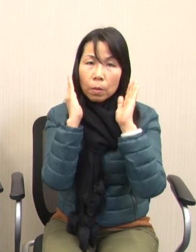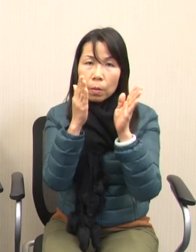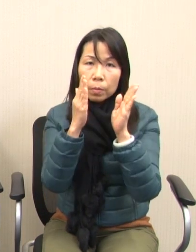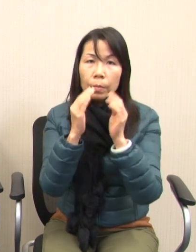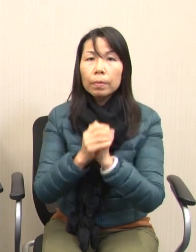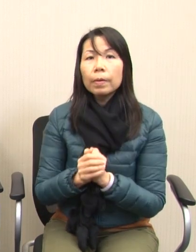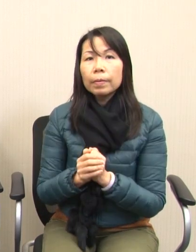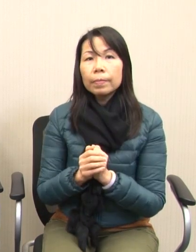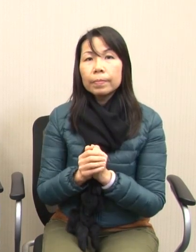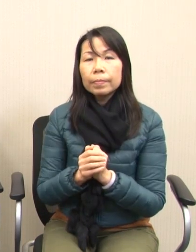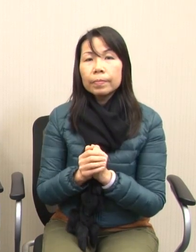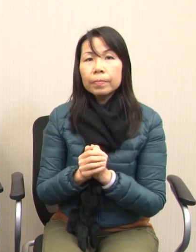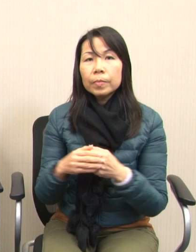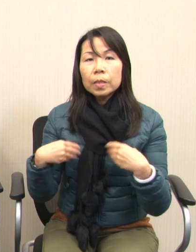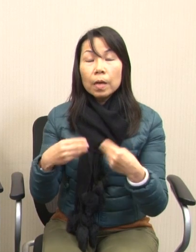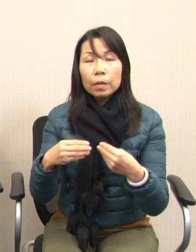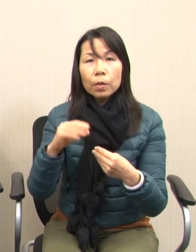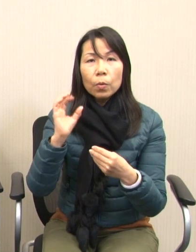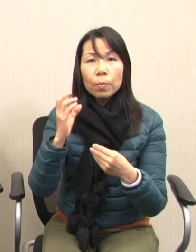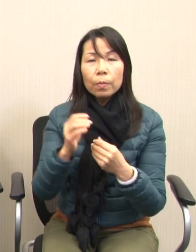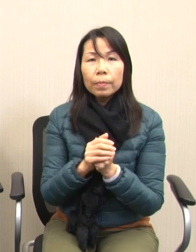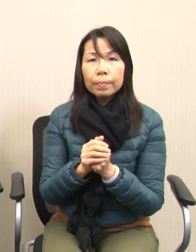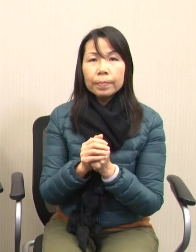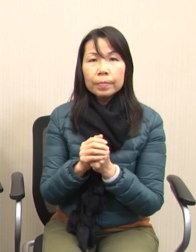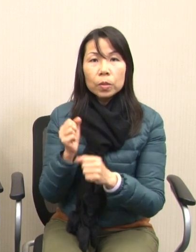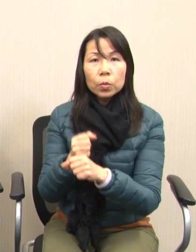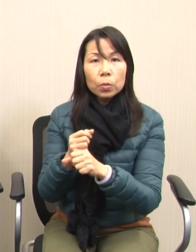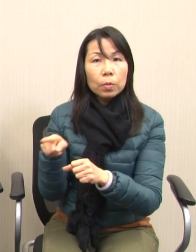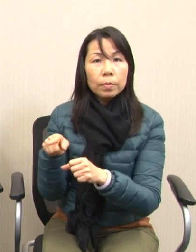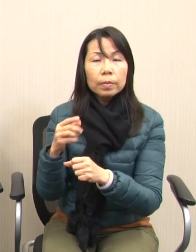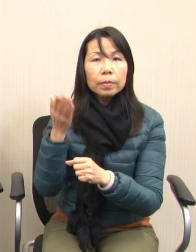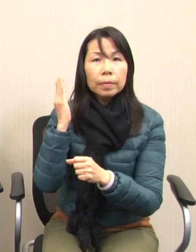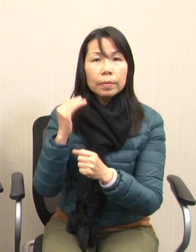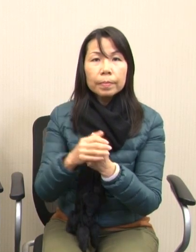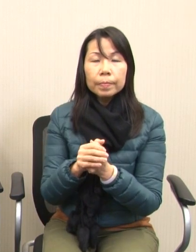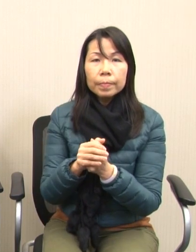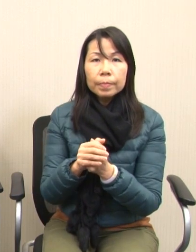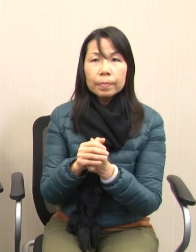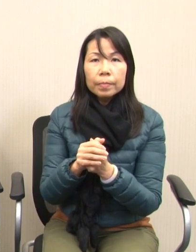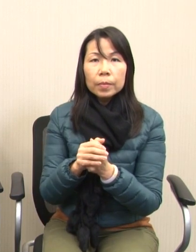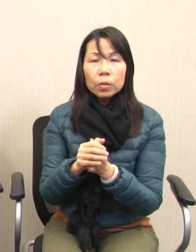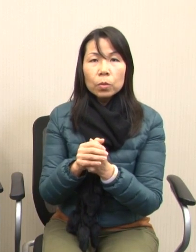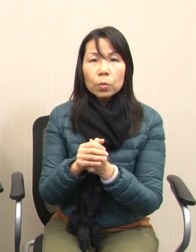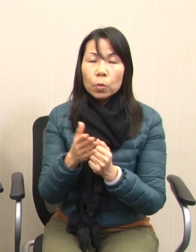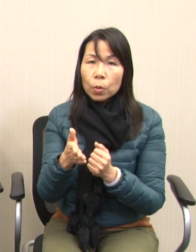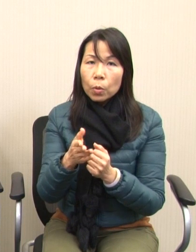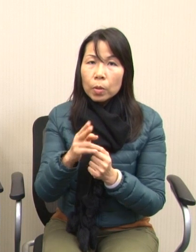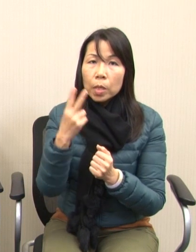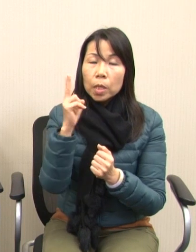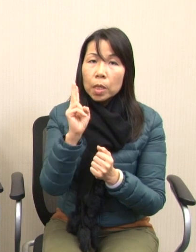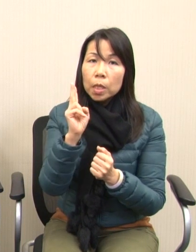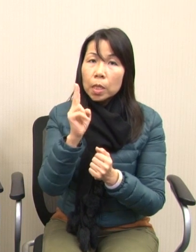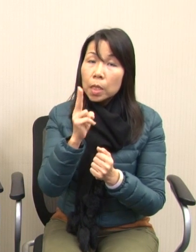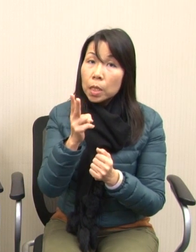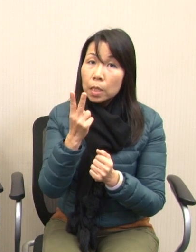黃教授做呢啲嘢啊。如果你對220,000負責，我係冇問題嘅，因為